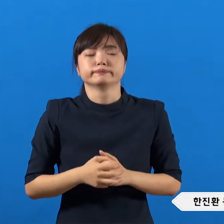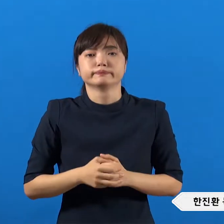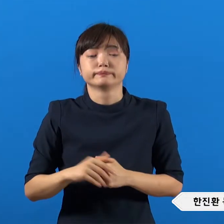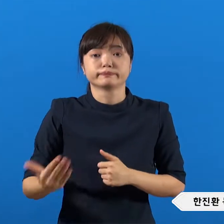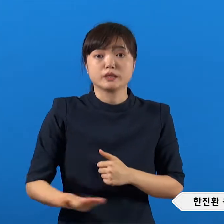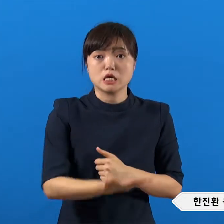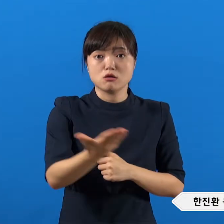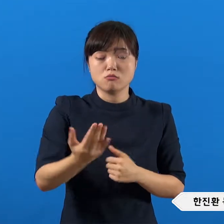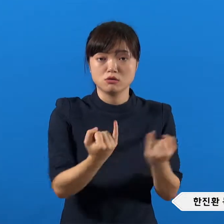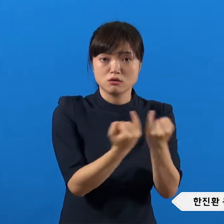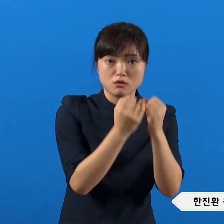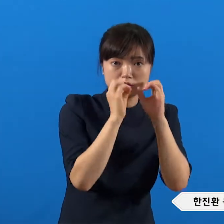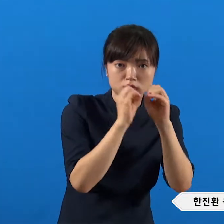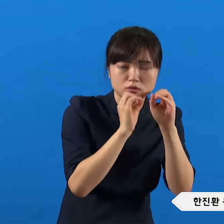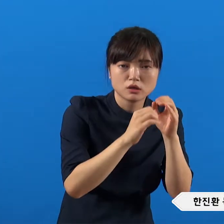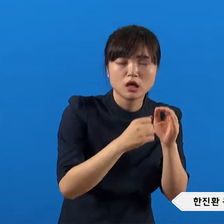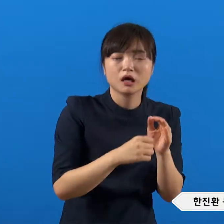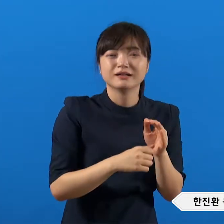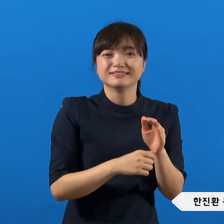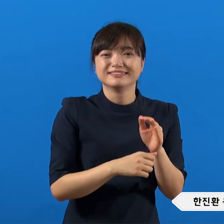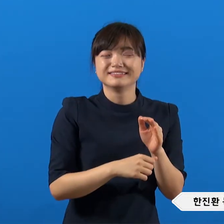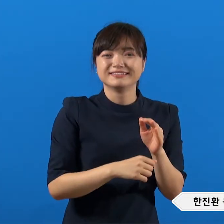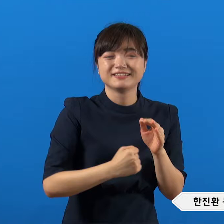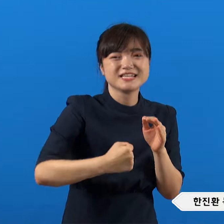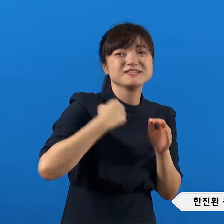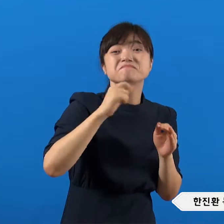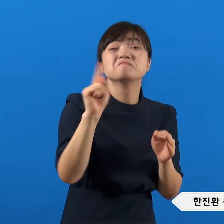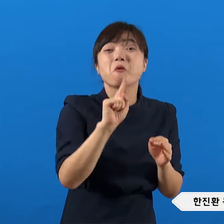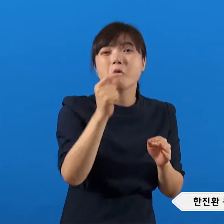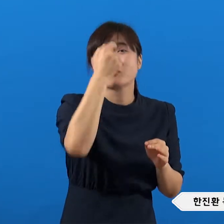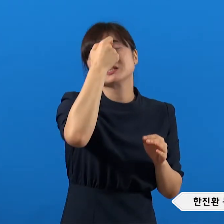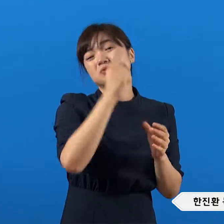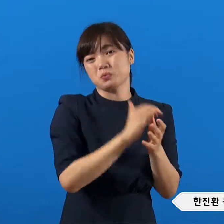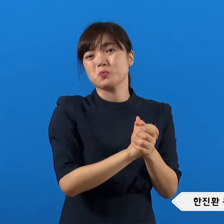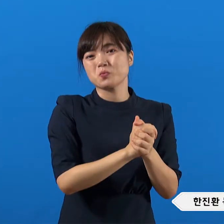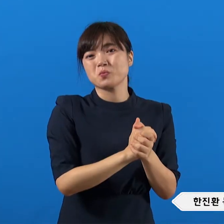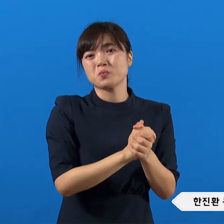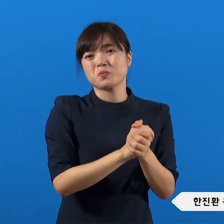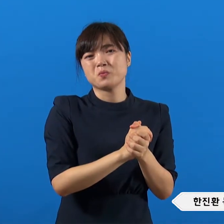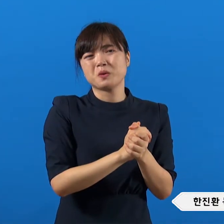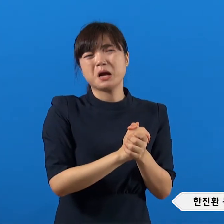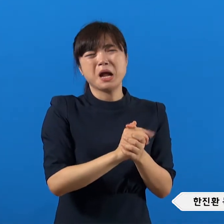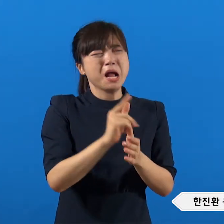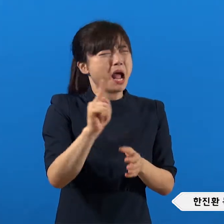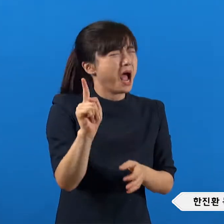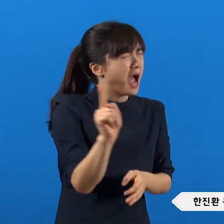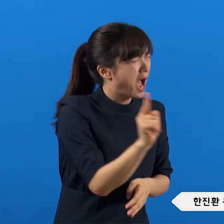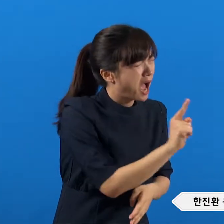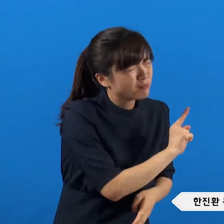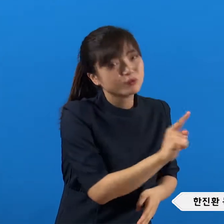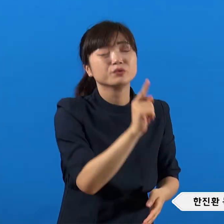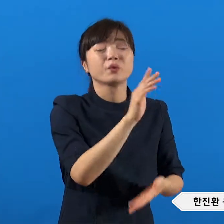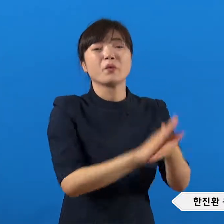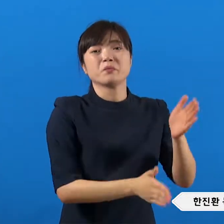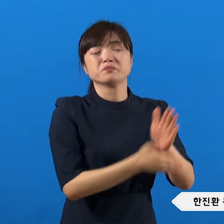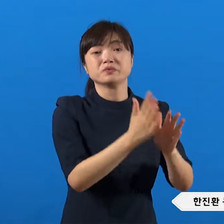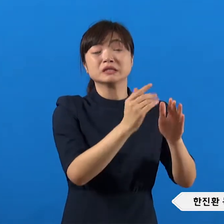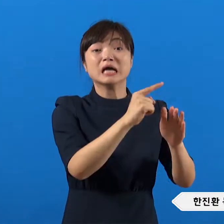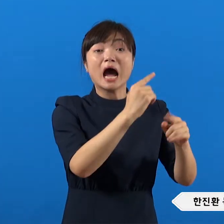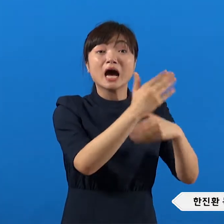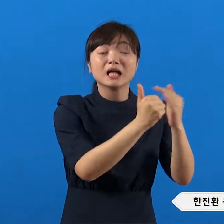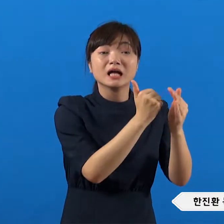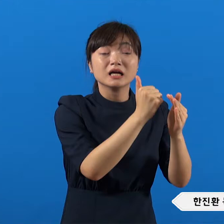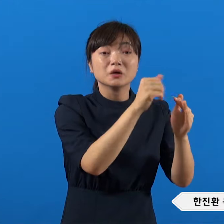여러분, 그 전도사님의 무기는 기도였습니다. 그 척박한 불모지에 하나님의 교회가